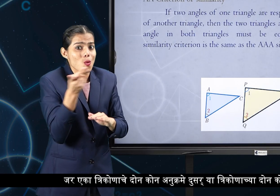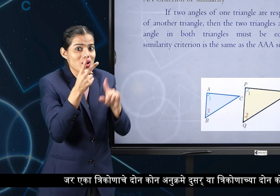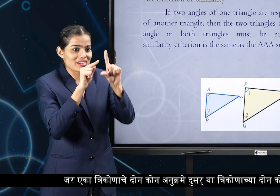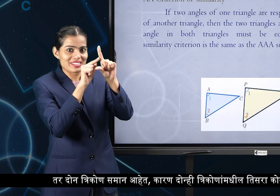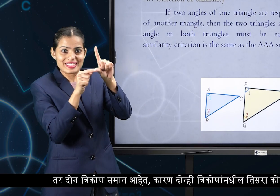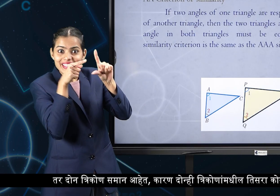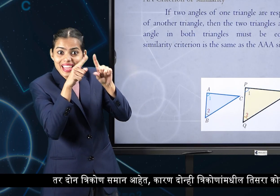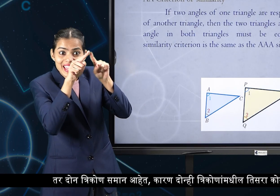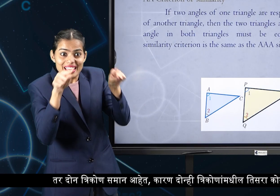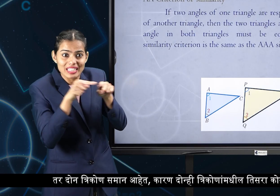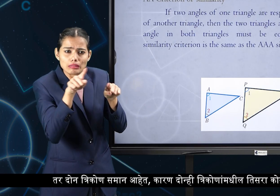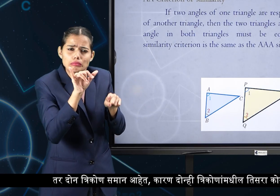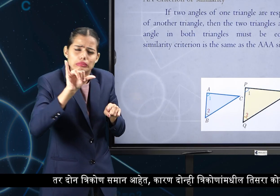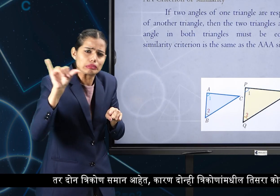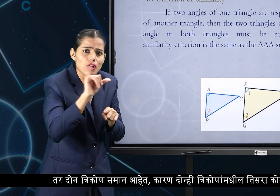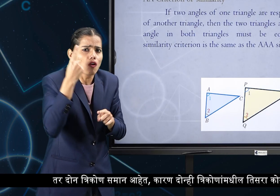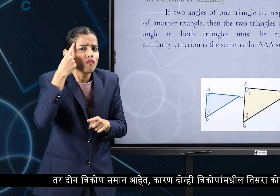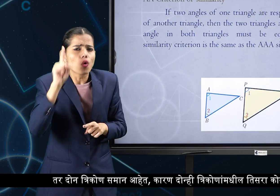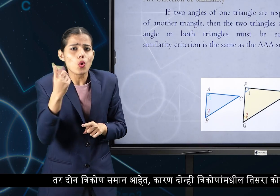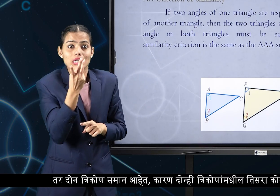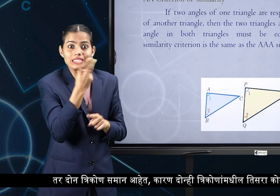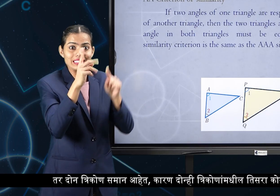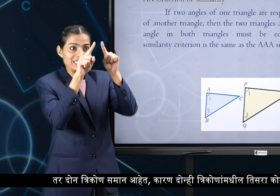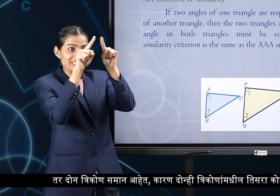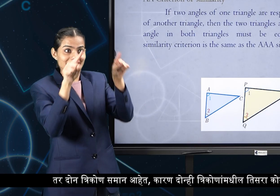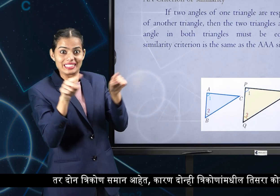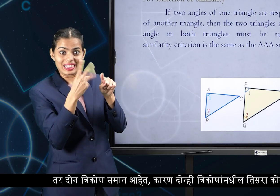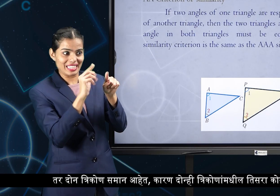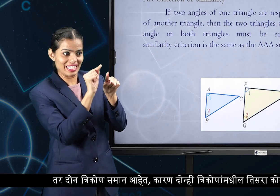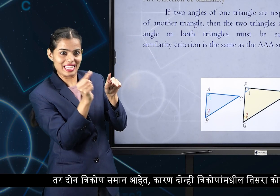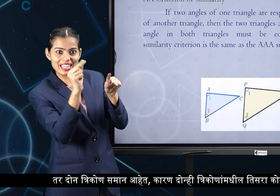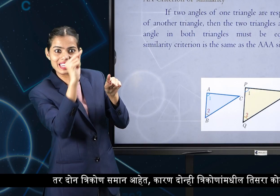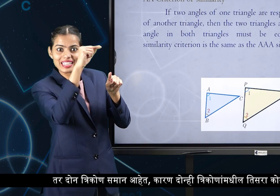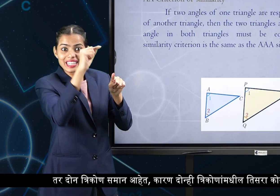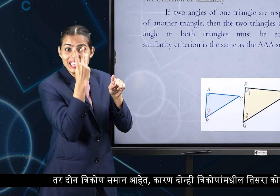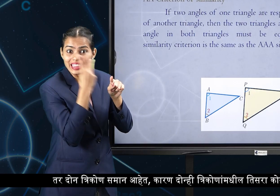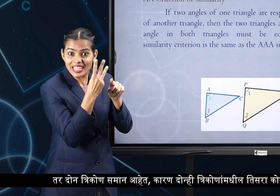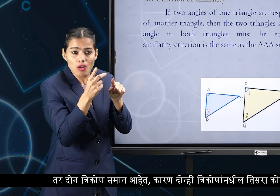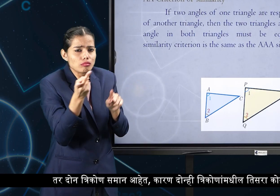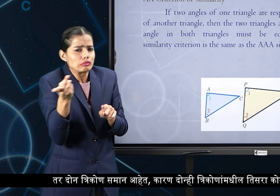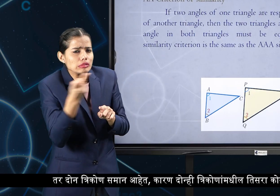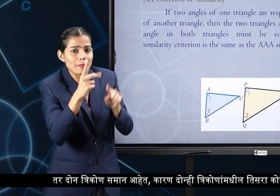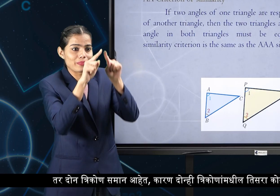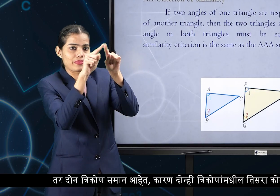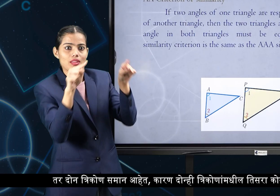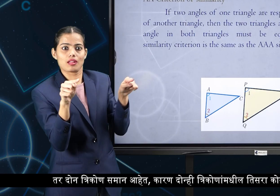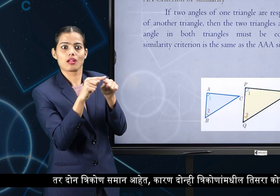असतील तर दोन त्रिकोण समान आहेत, कारण दोन्ही त्रिकोणांमधील तिसरा कोन समान असणे आवश्यक